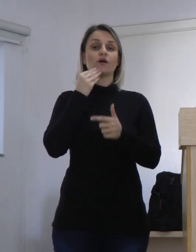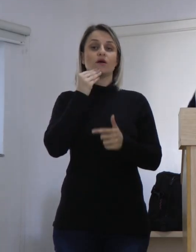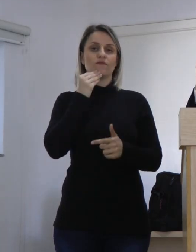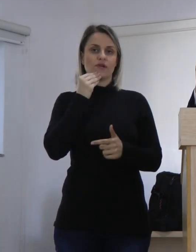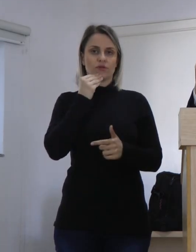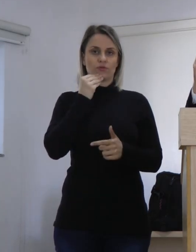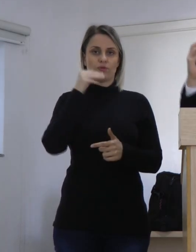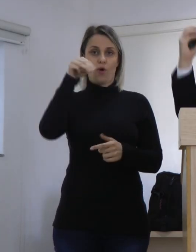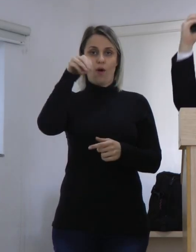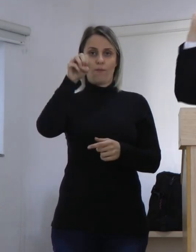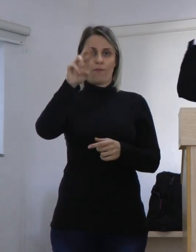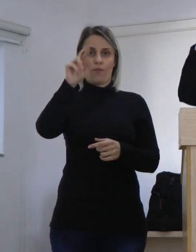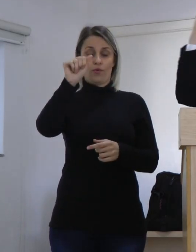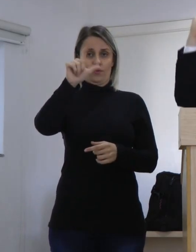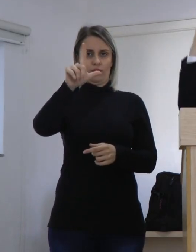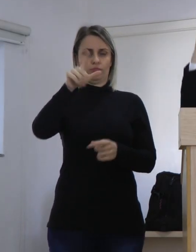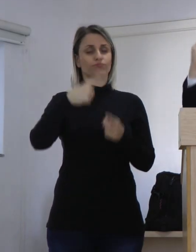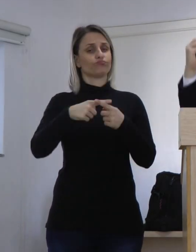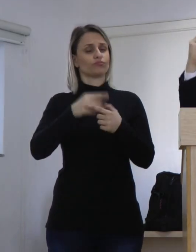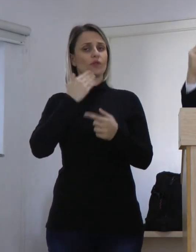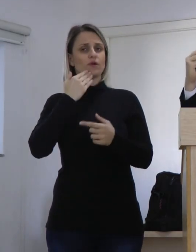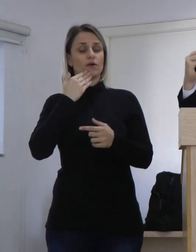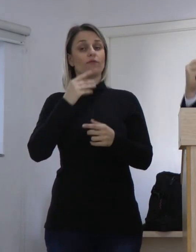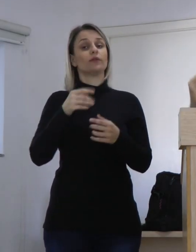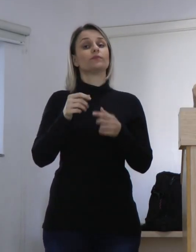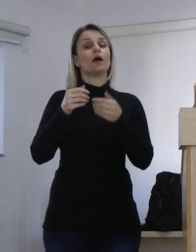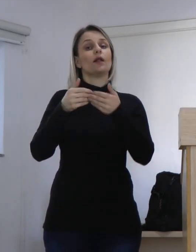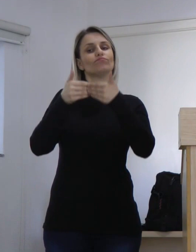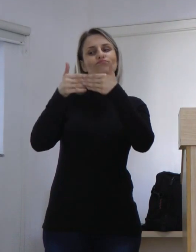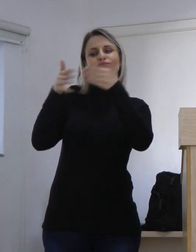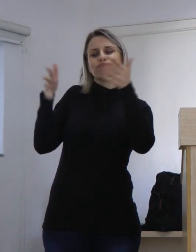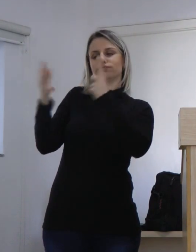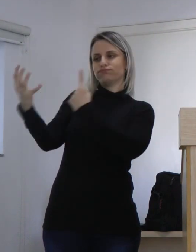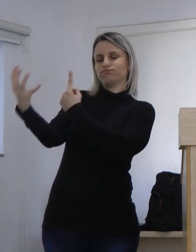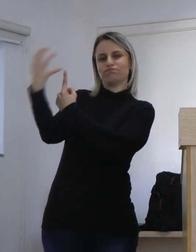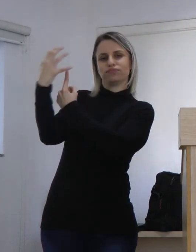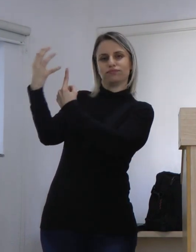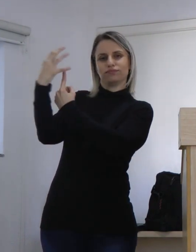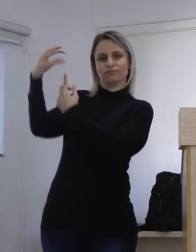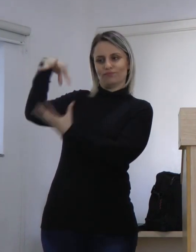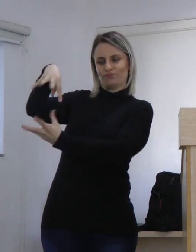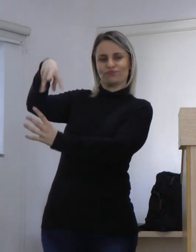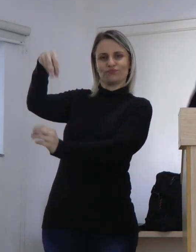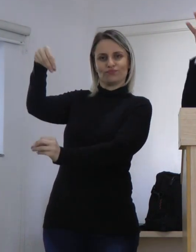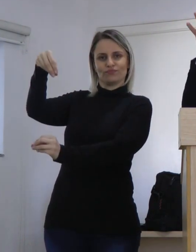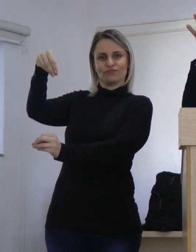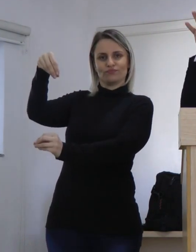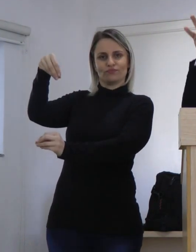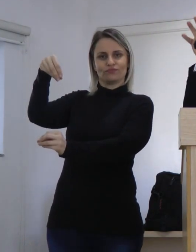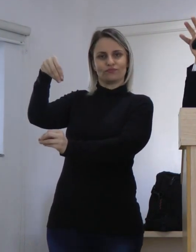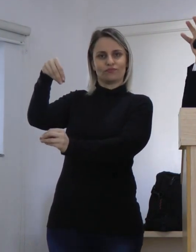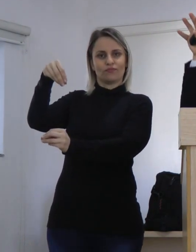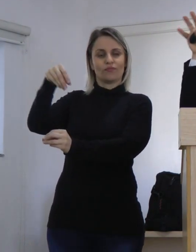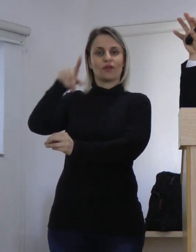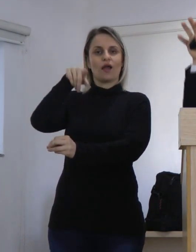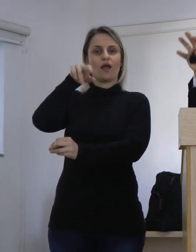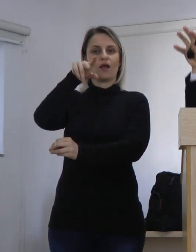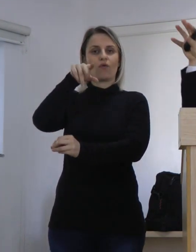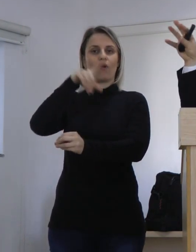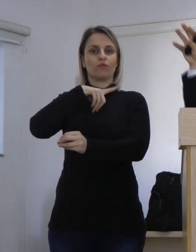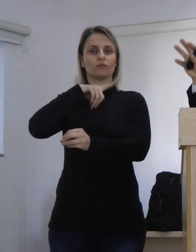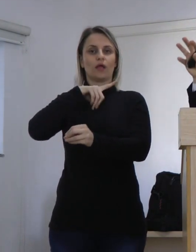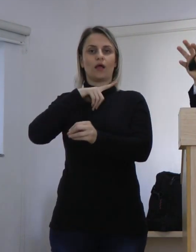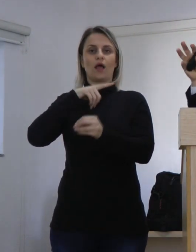As imperfeições morais, elas permitem a influência dos espíritos atrasados. São as tomadas, psíquicas,